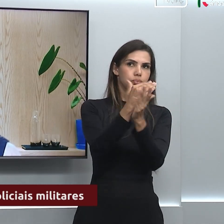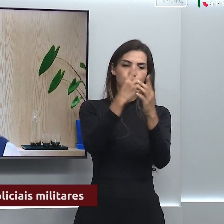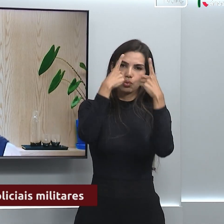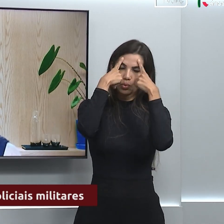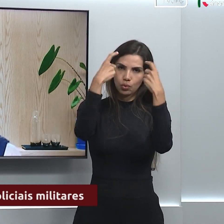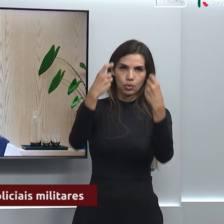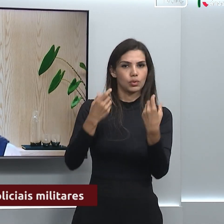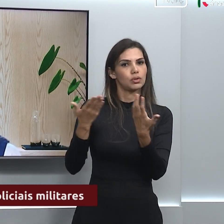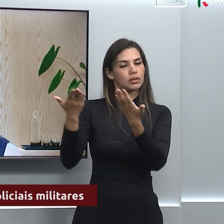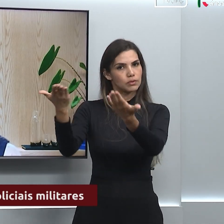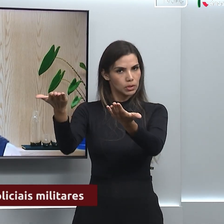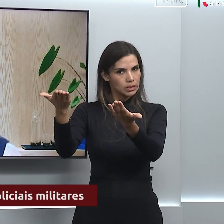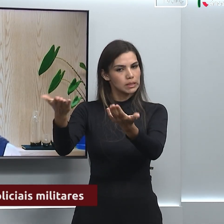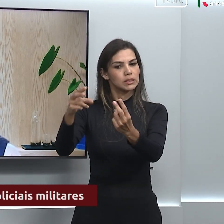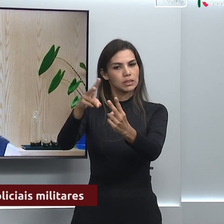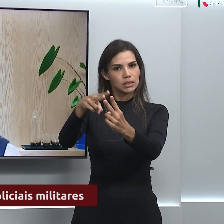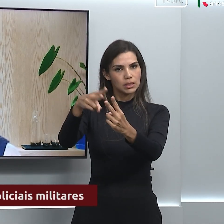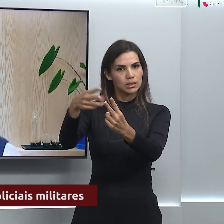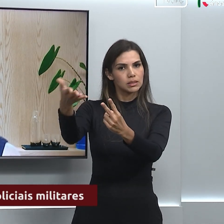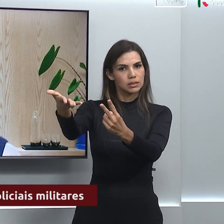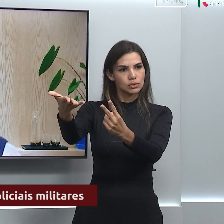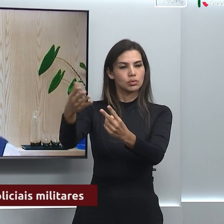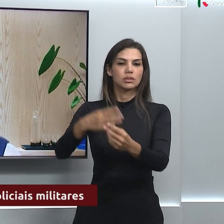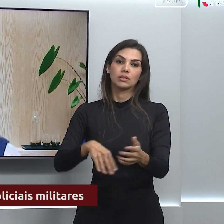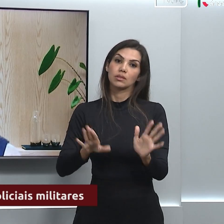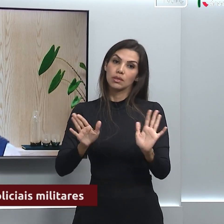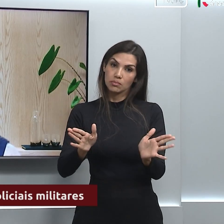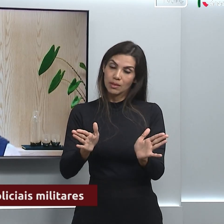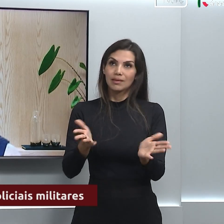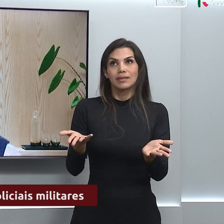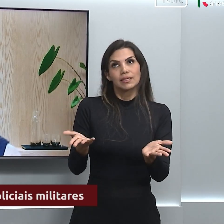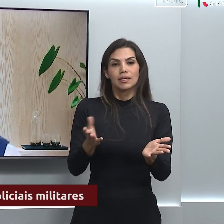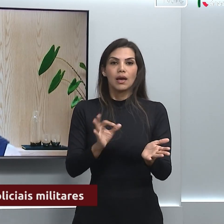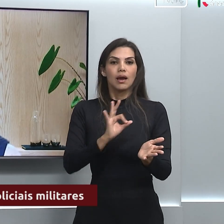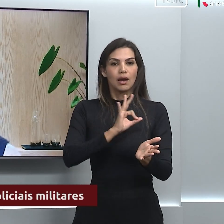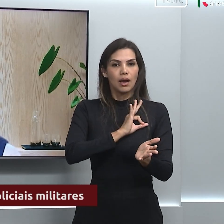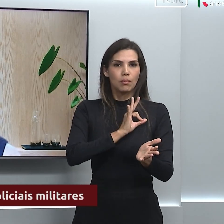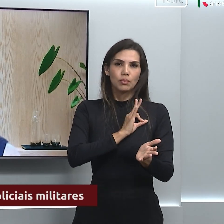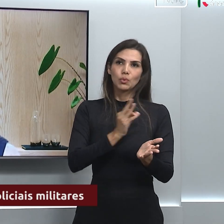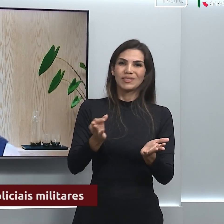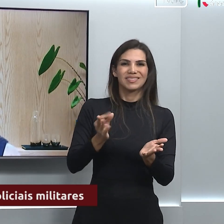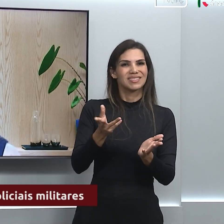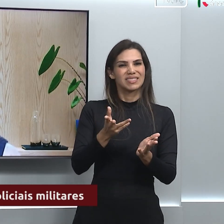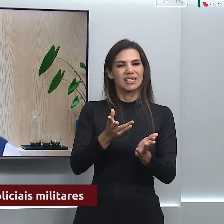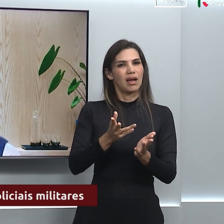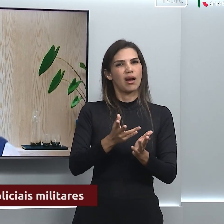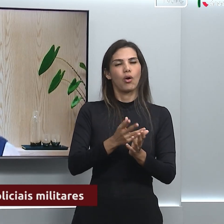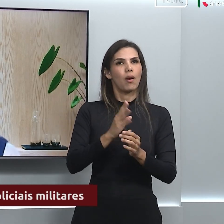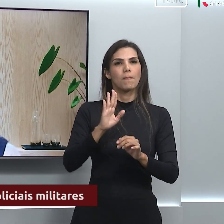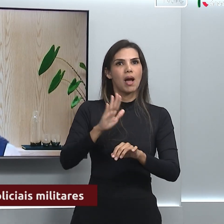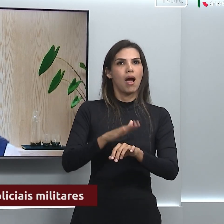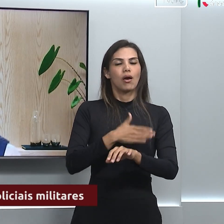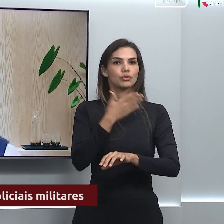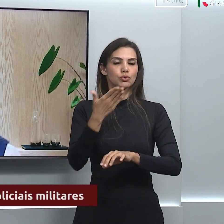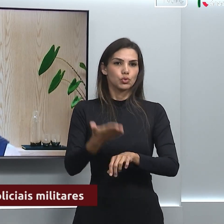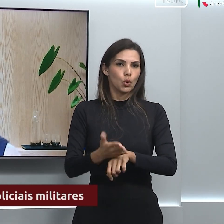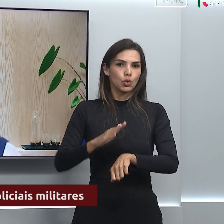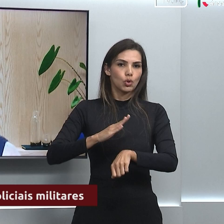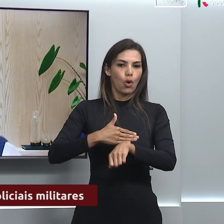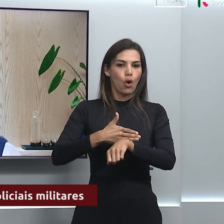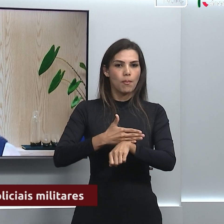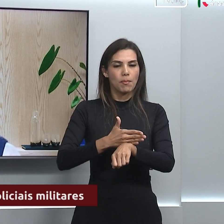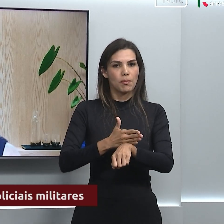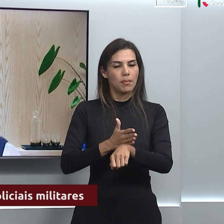pujantes, o uso ele acaba não sendo constante, não sendo em todos os